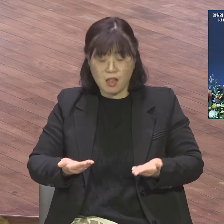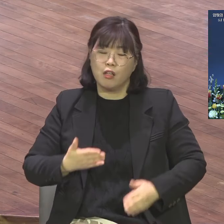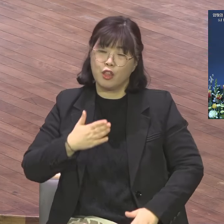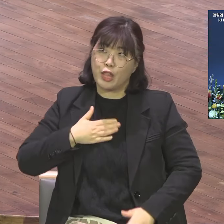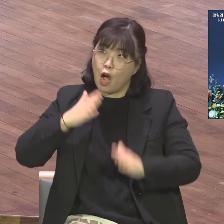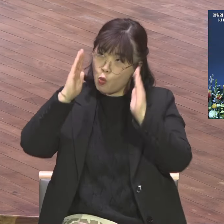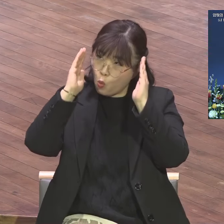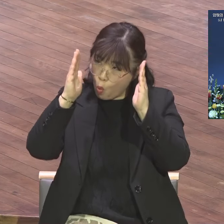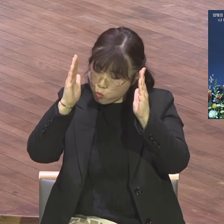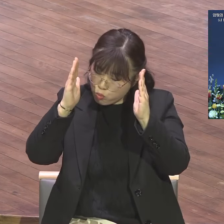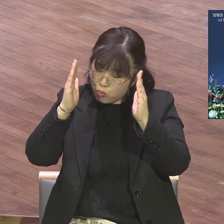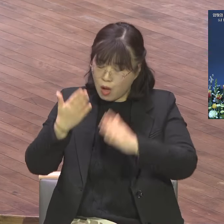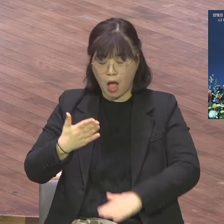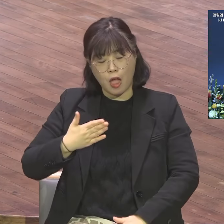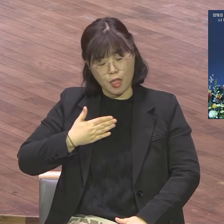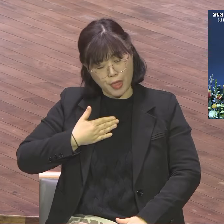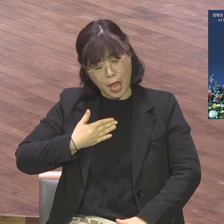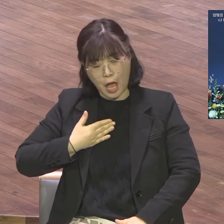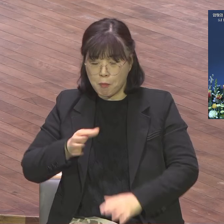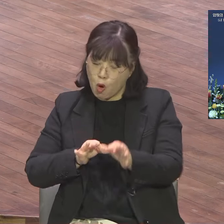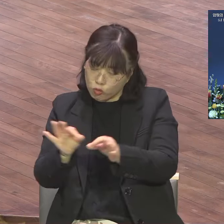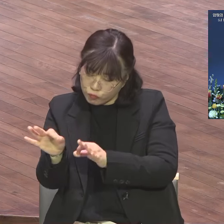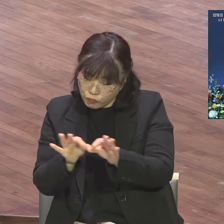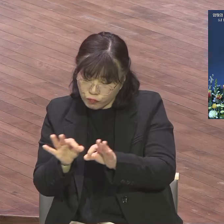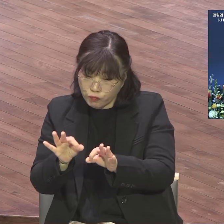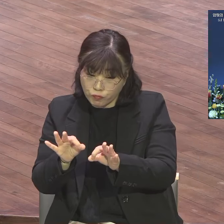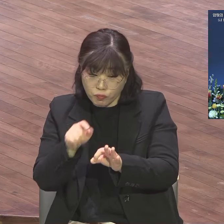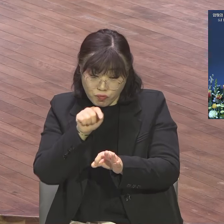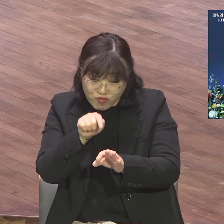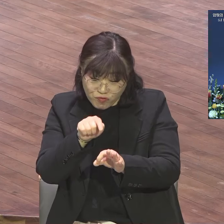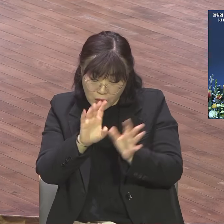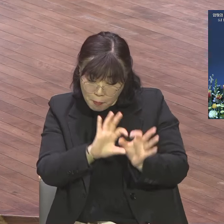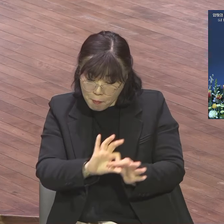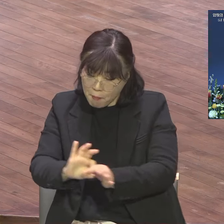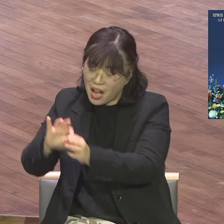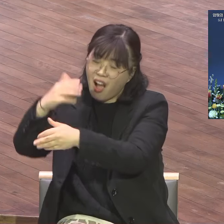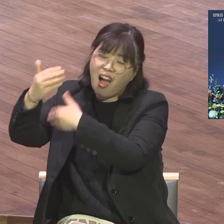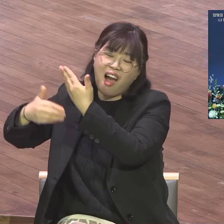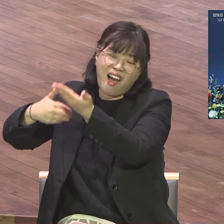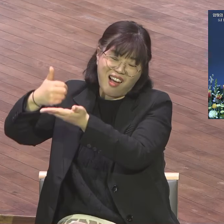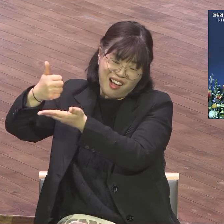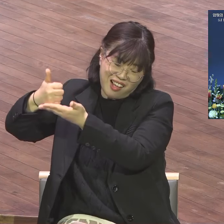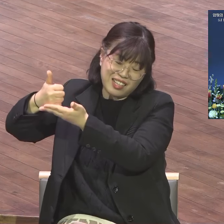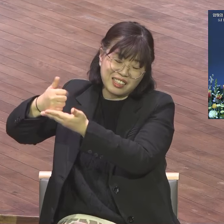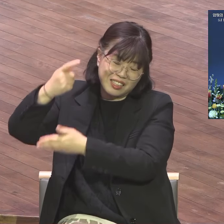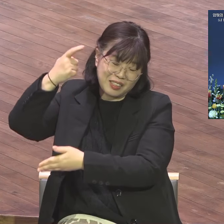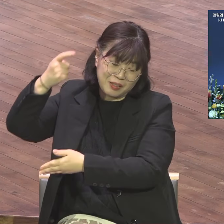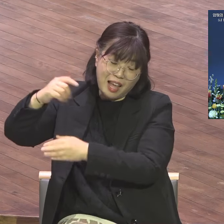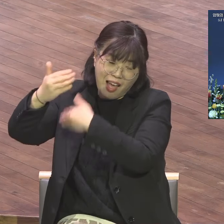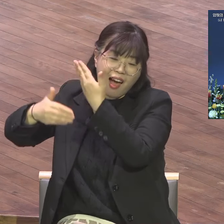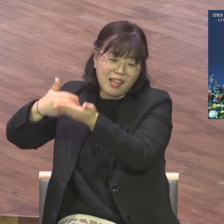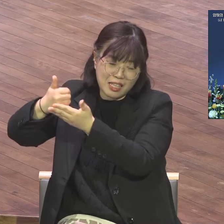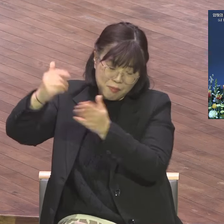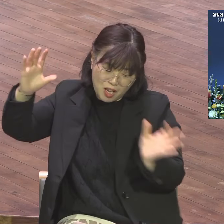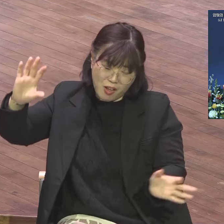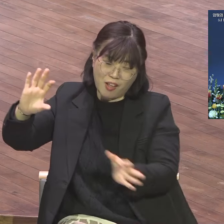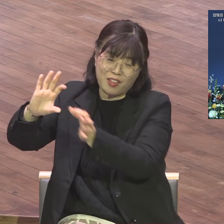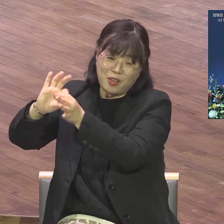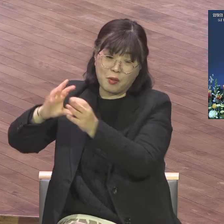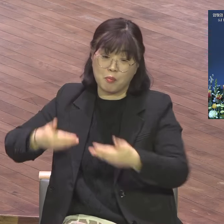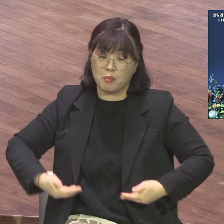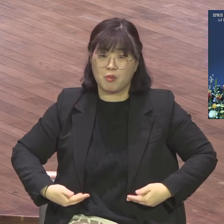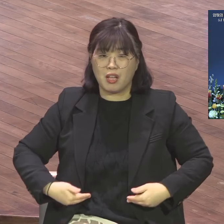생업 현장. 뭐 10년, 20년 하다가 깔짝깔짝깔짝 그것만 가지고 있으니까 그 다음에 안 되죠. 세상은 막 바뀌고